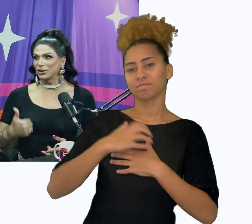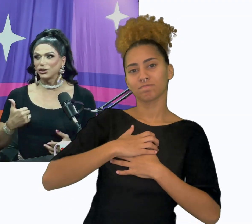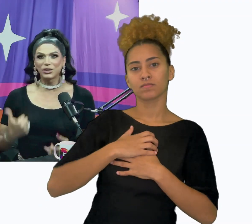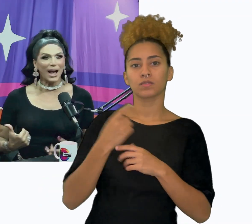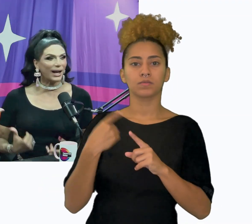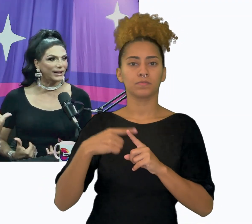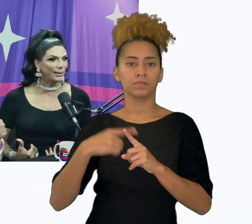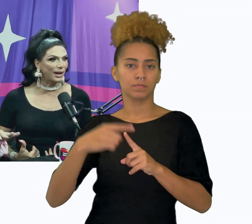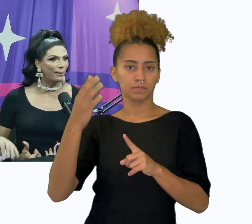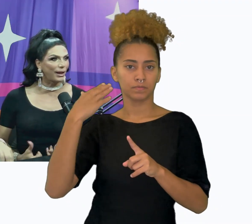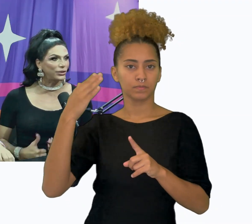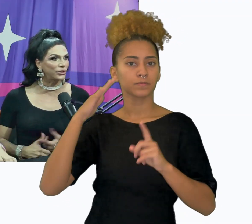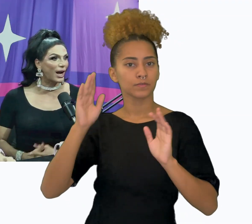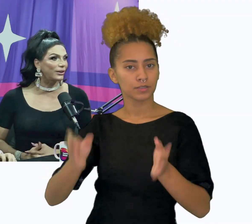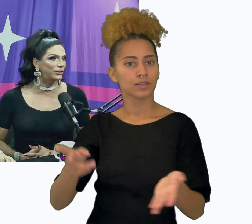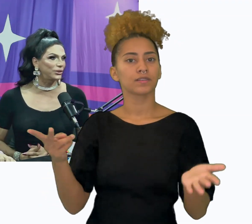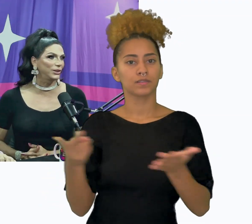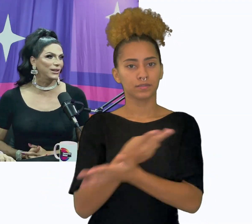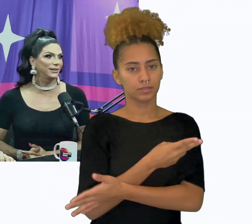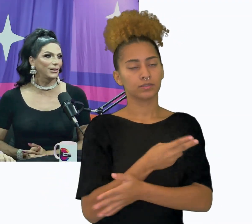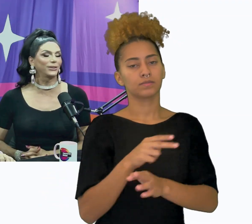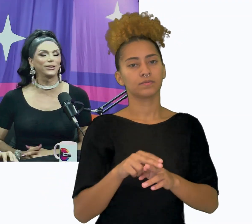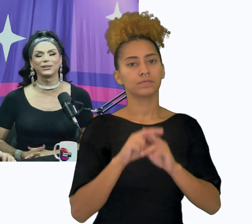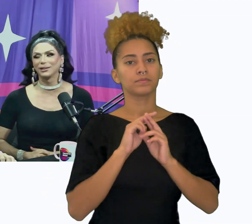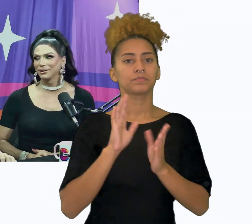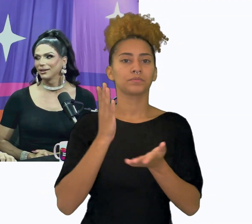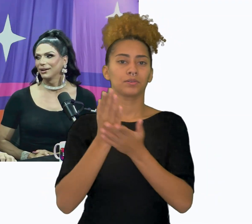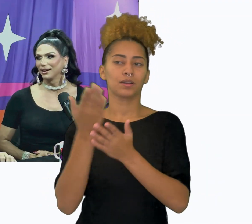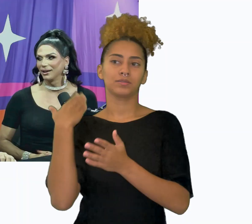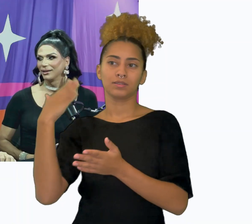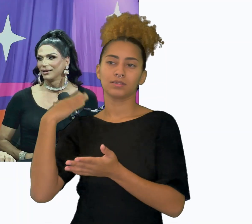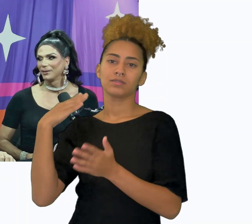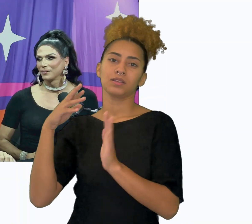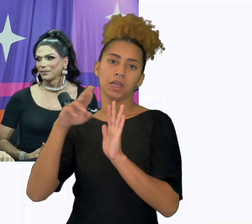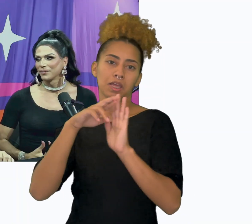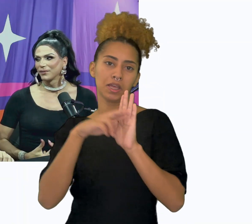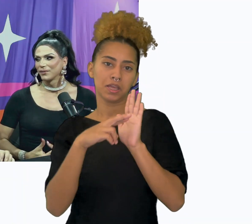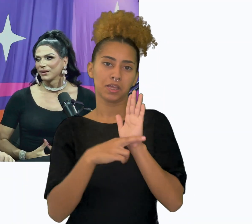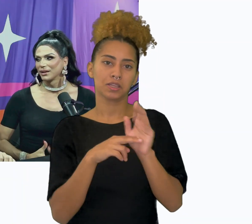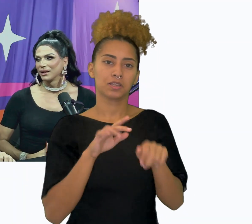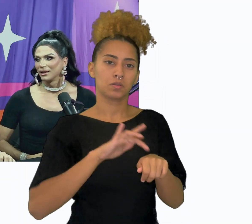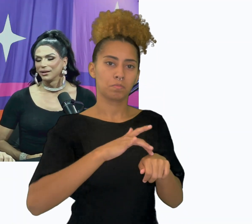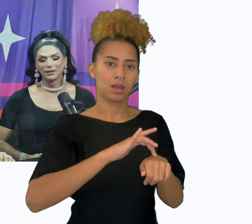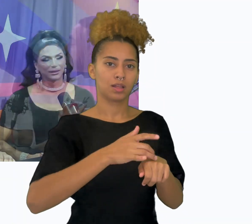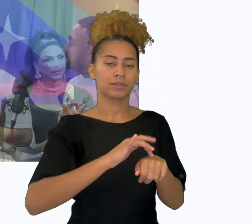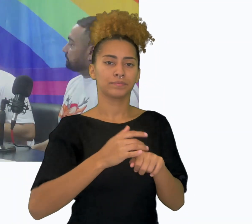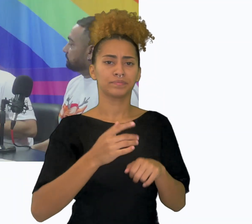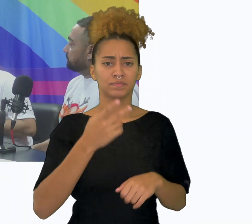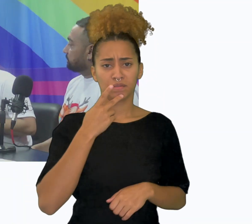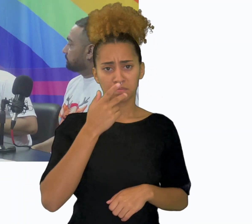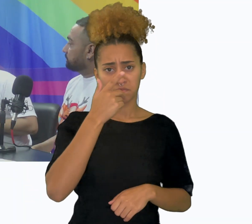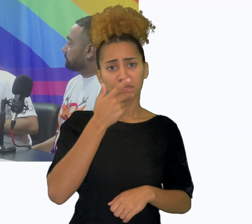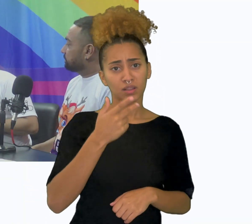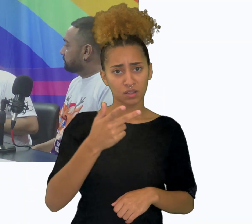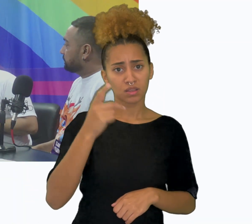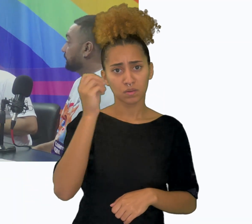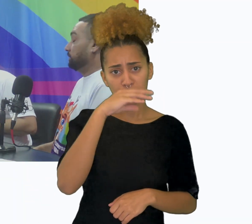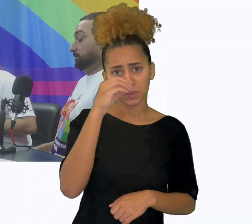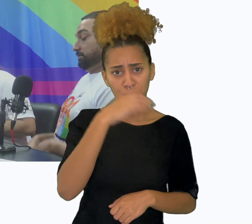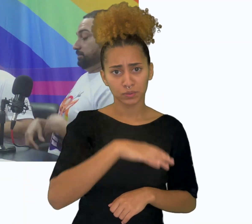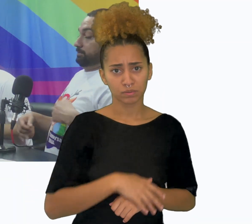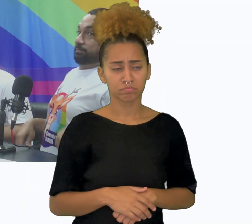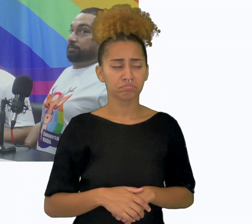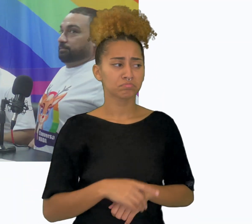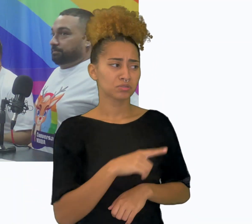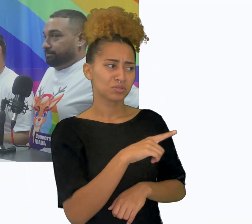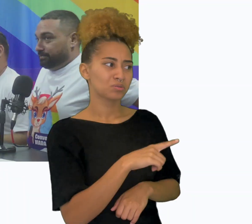a gente já academicamente já tinha. Então, por conta do balé. Pra gente não foi difícil. É que o pessoal diz que eu sou grosso. Você